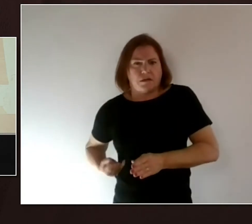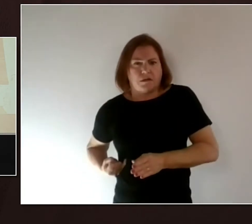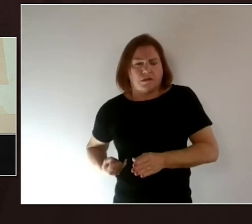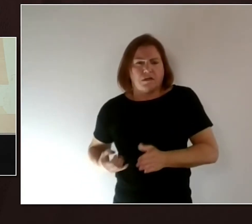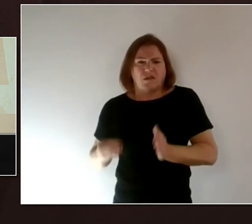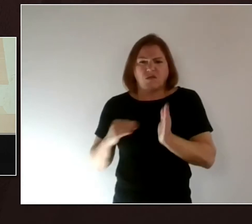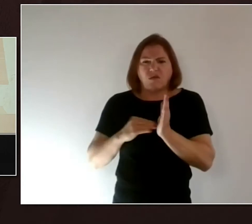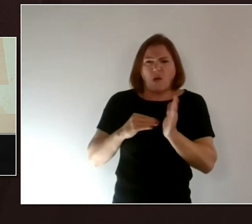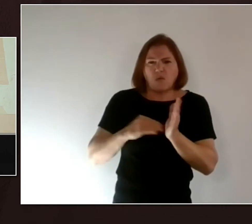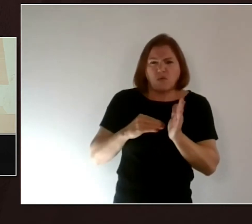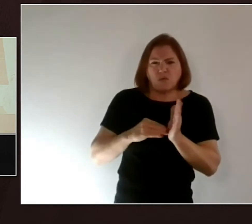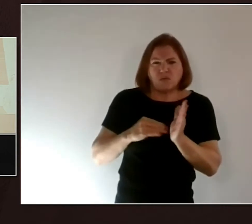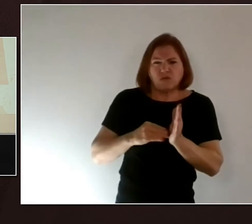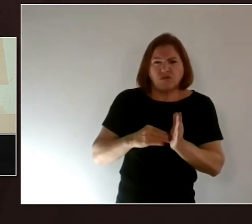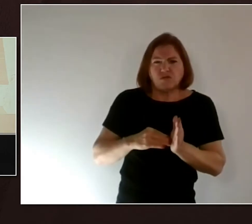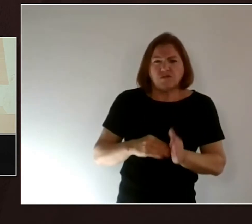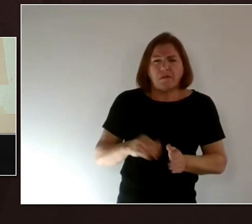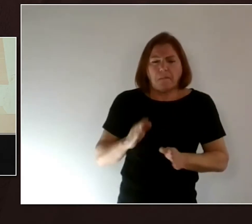anos, que eu falei, né?